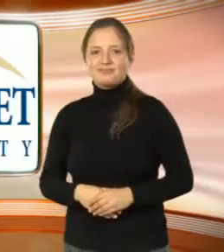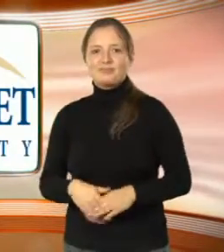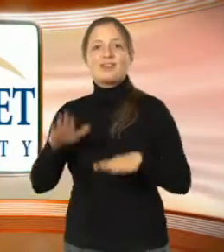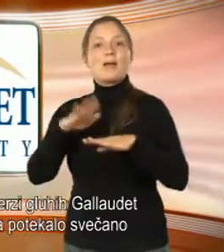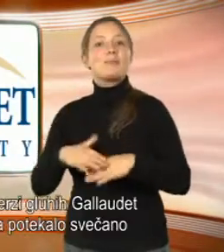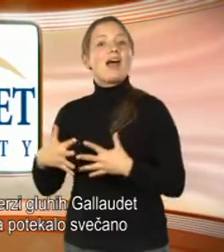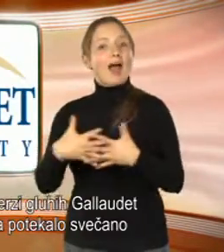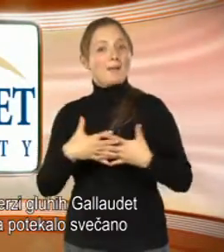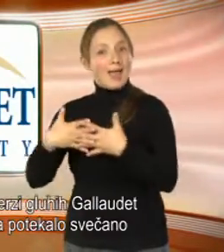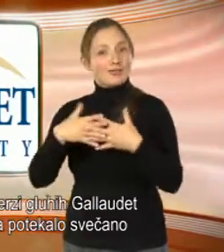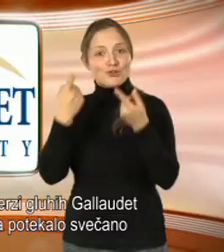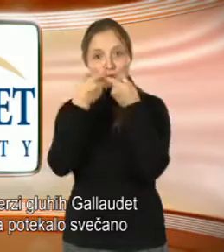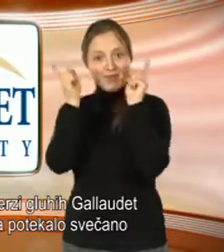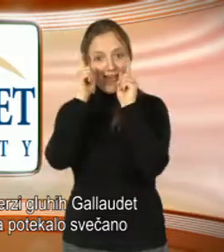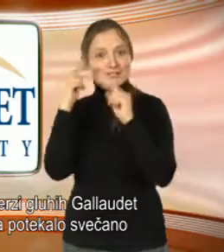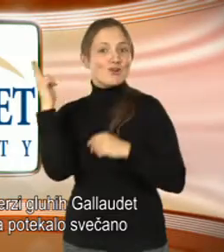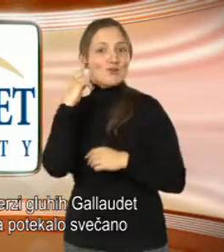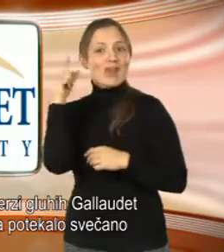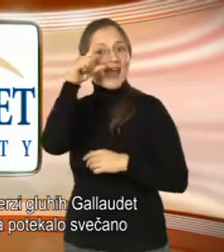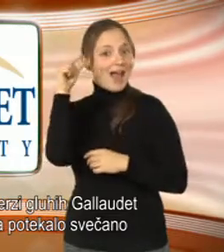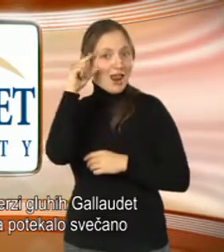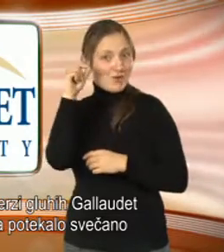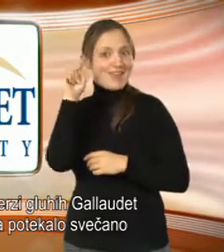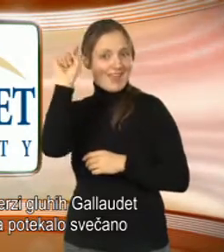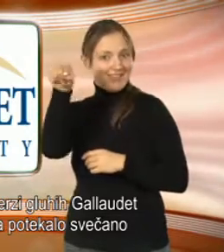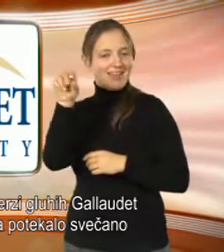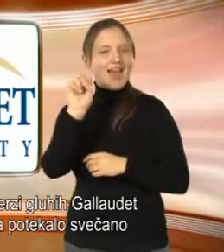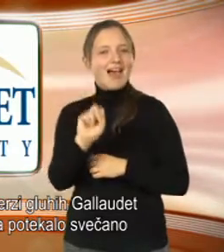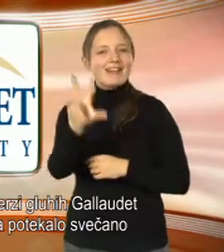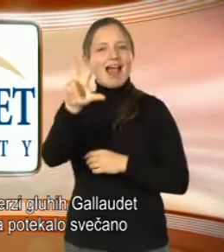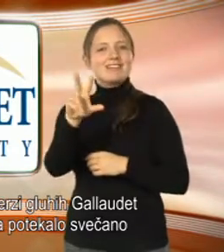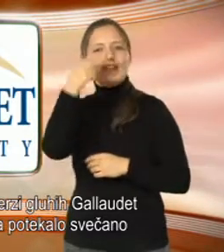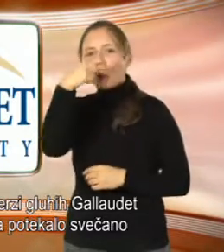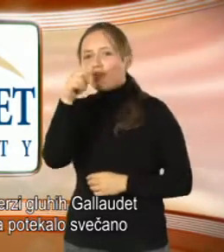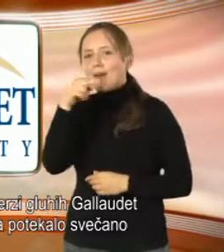Na Ameriški univerzi gluhih Gallaudet je 13. novembra potekalo svečano